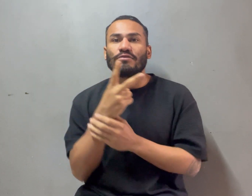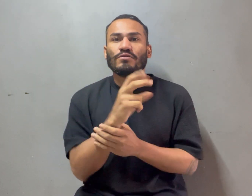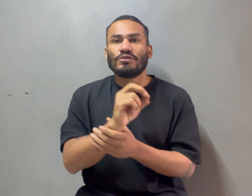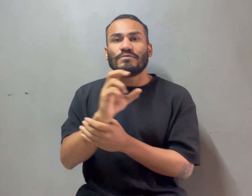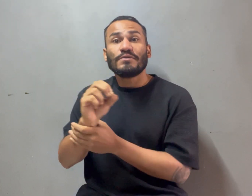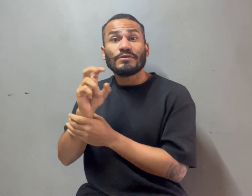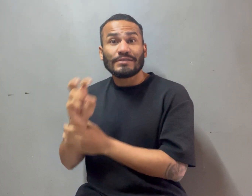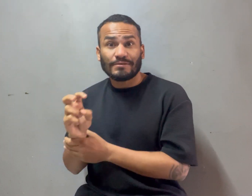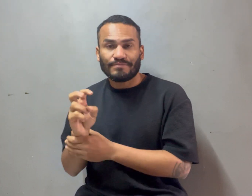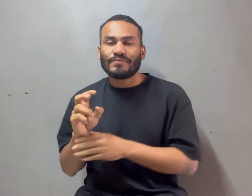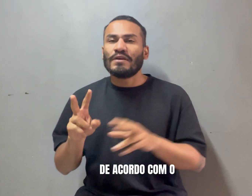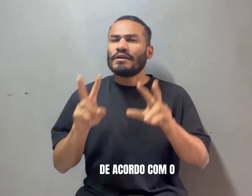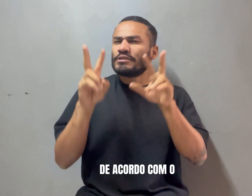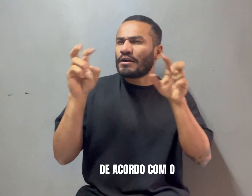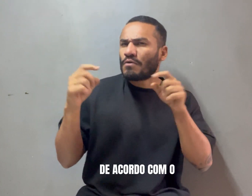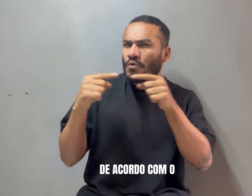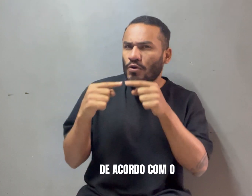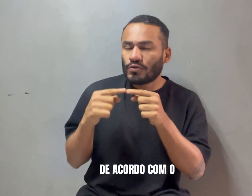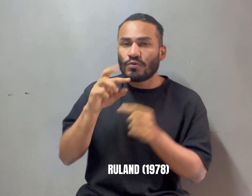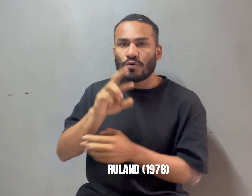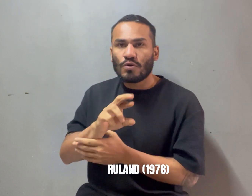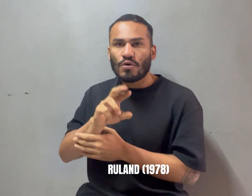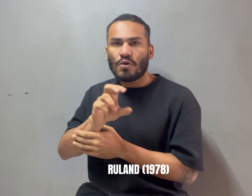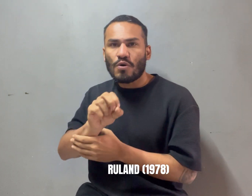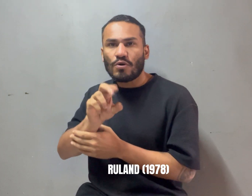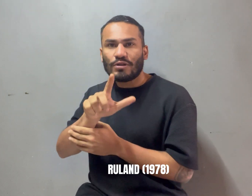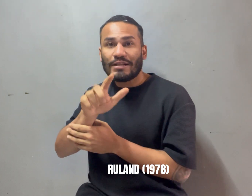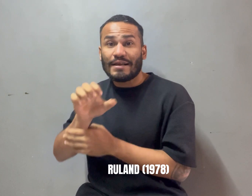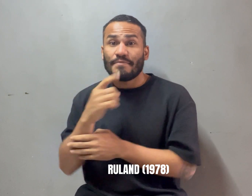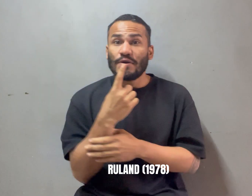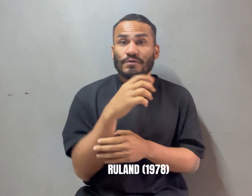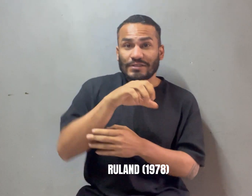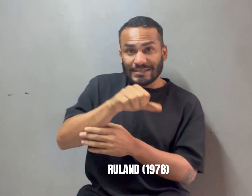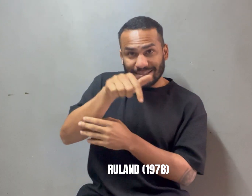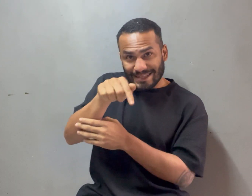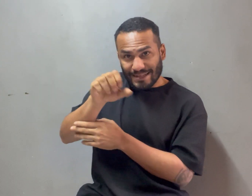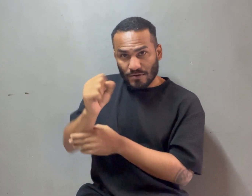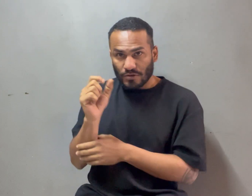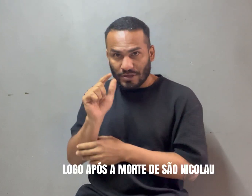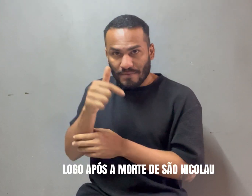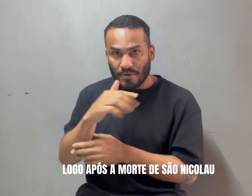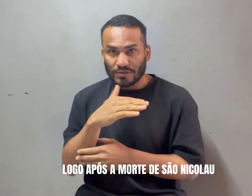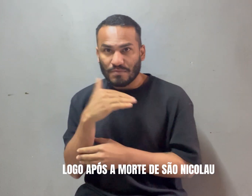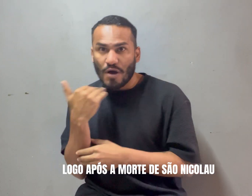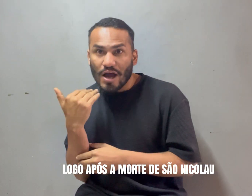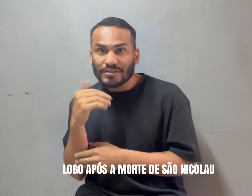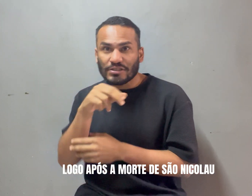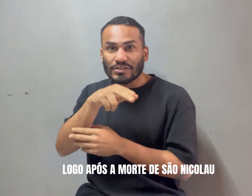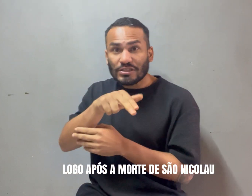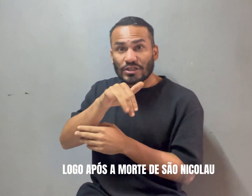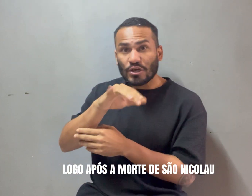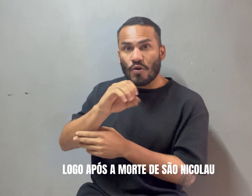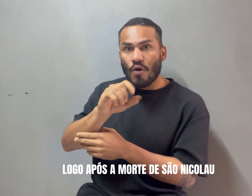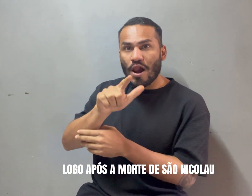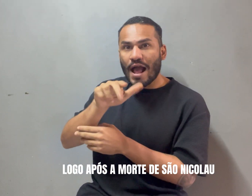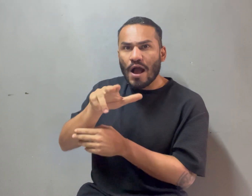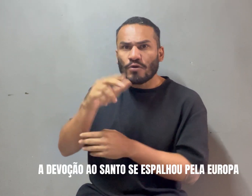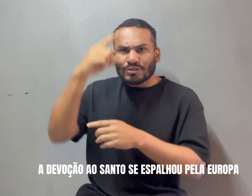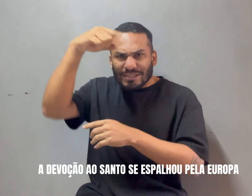2005. De acordo com Ruland, 1978, logo após a morte de São Nicolau, a devoção